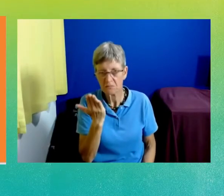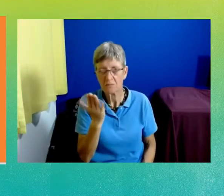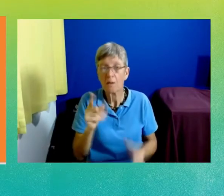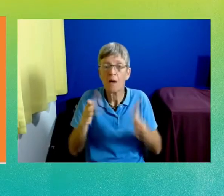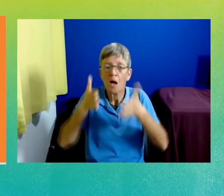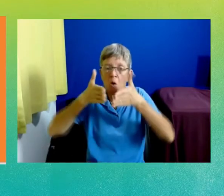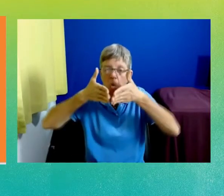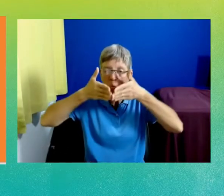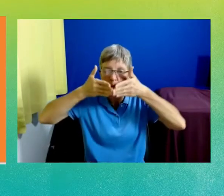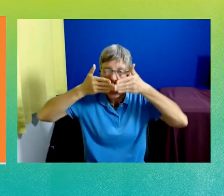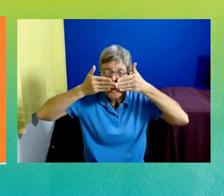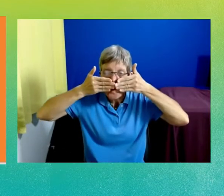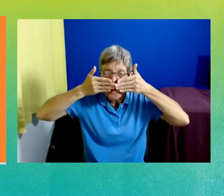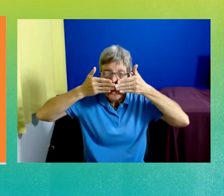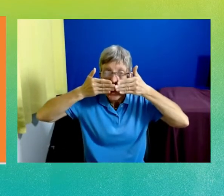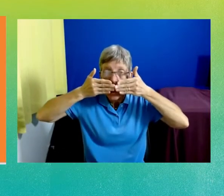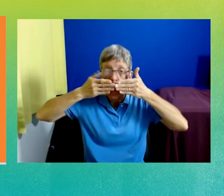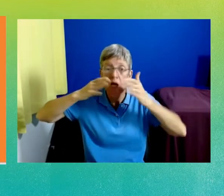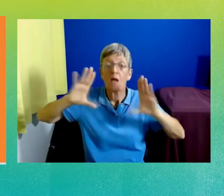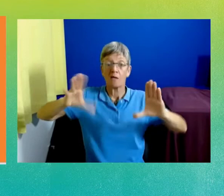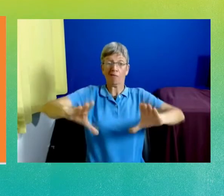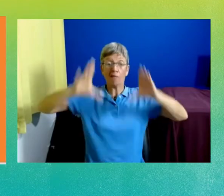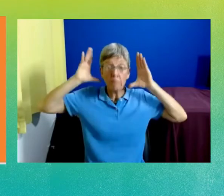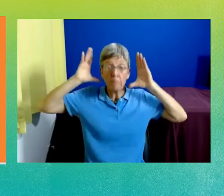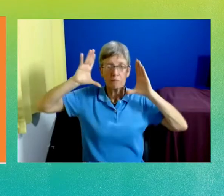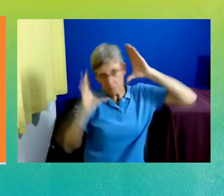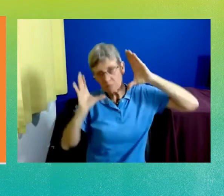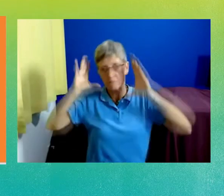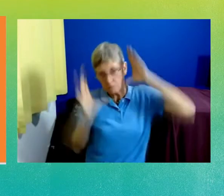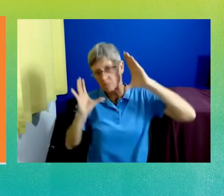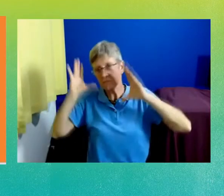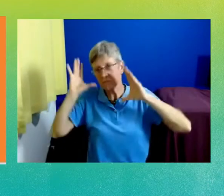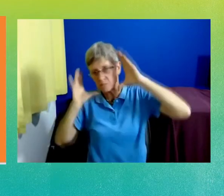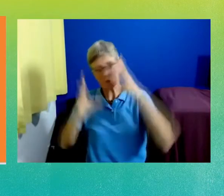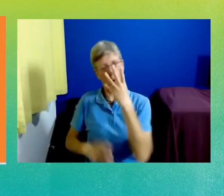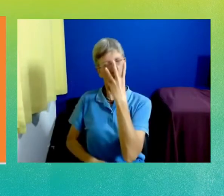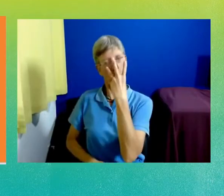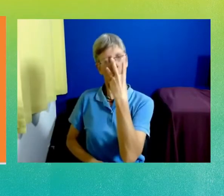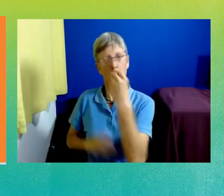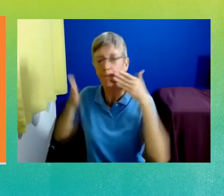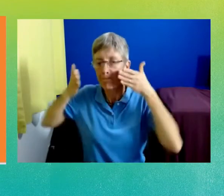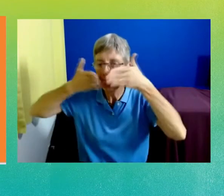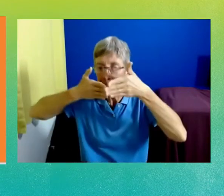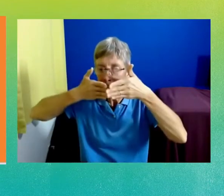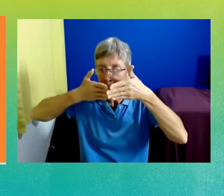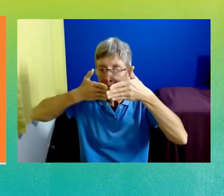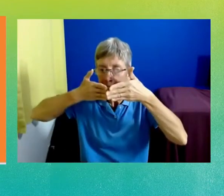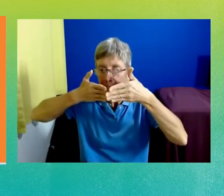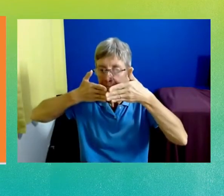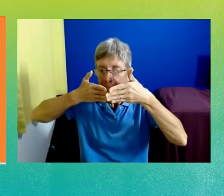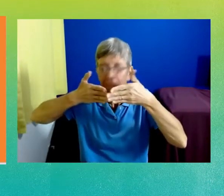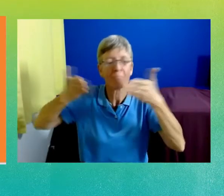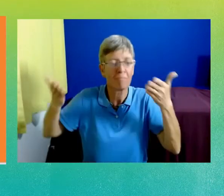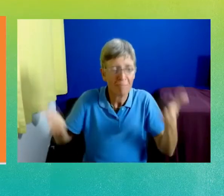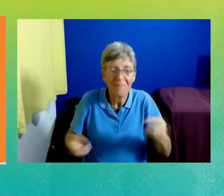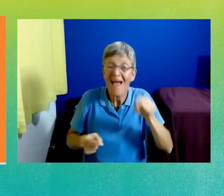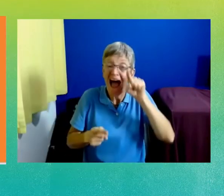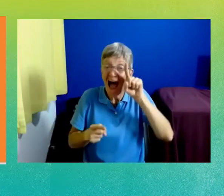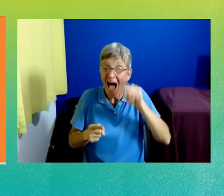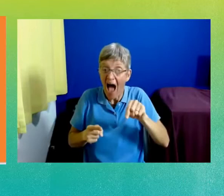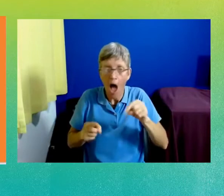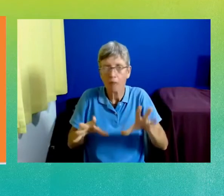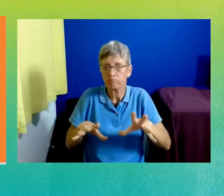E aí é como se estivesse esfregando ali o papel, né, muito próximo ali do rosto, né, encaixando